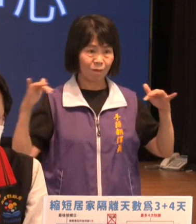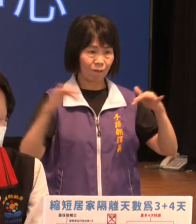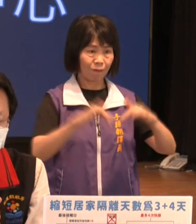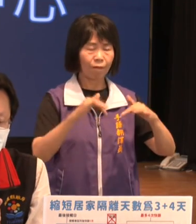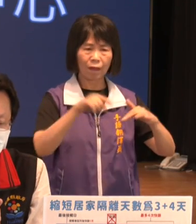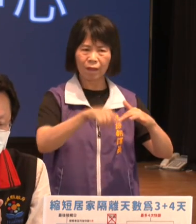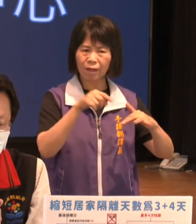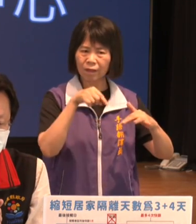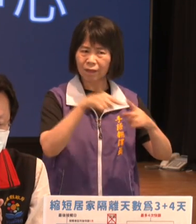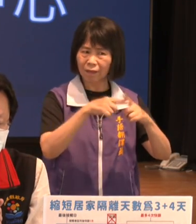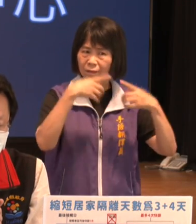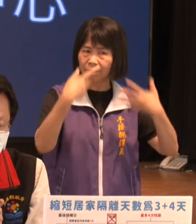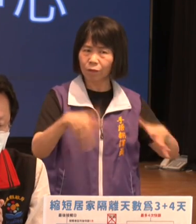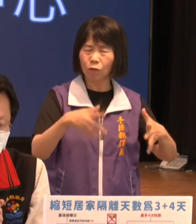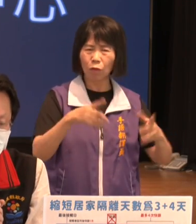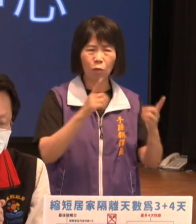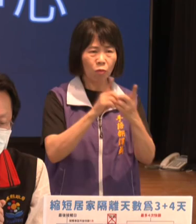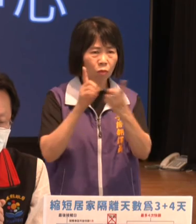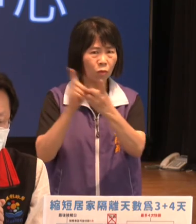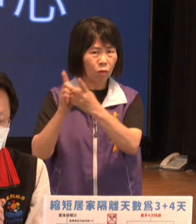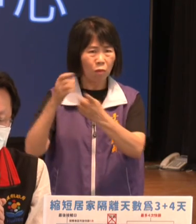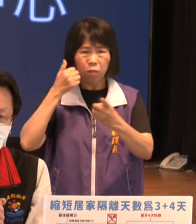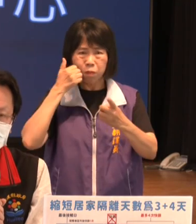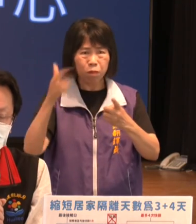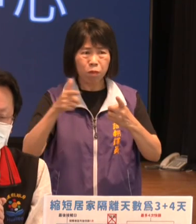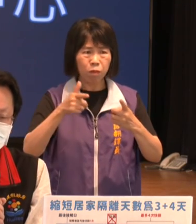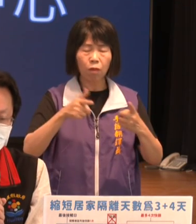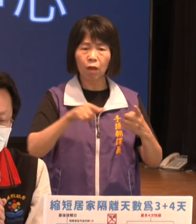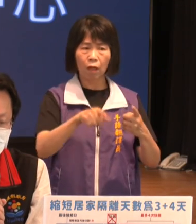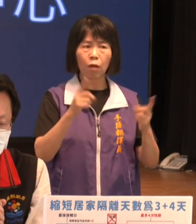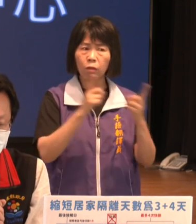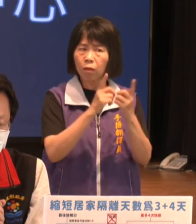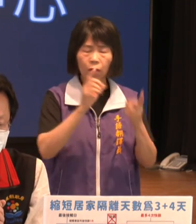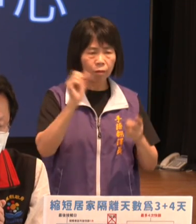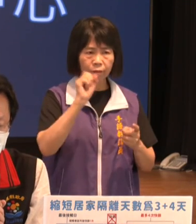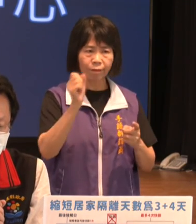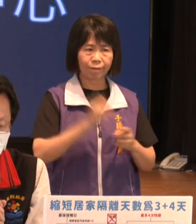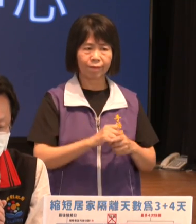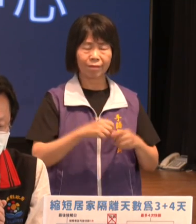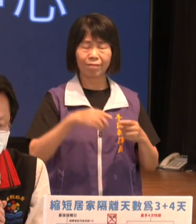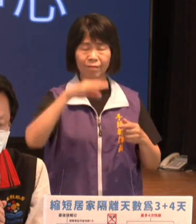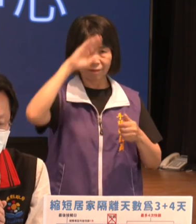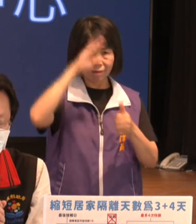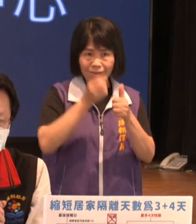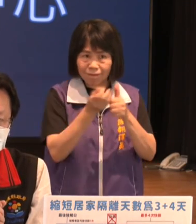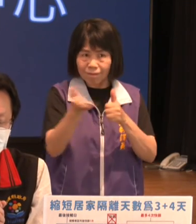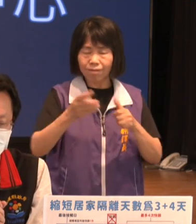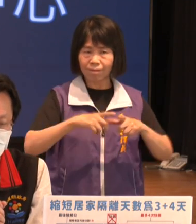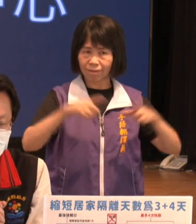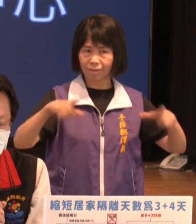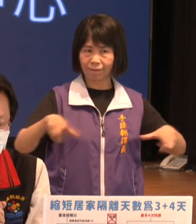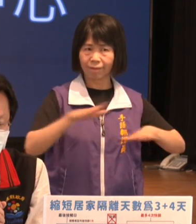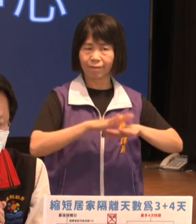跟不特定的对象去接触那这些都会让我们的疫情会有扩大的可能性